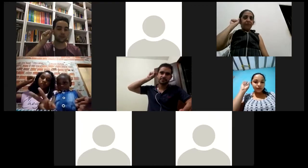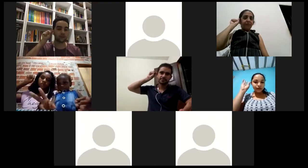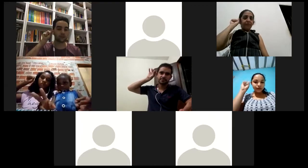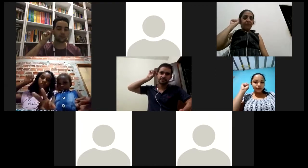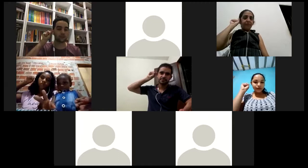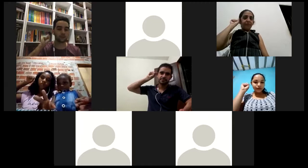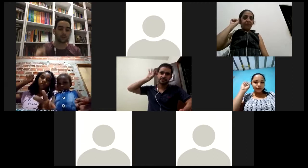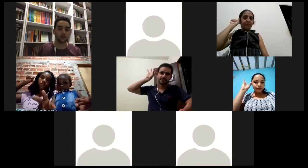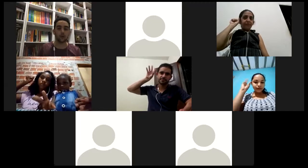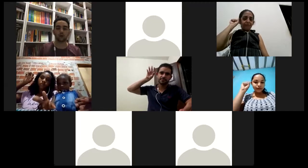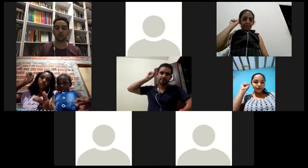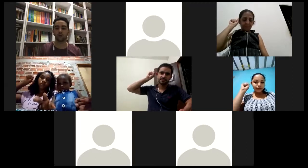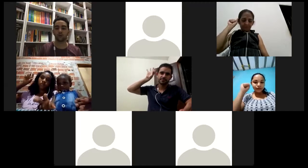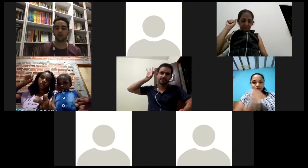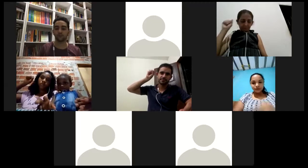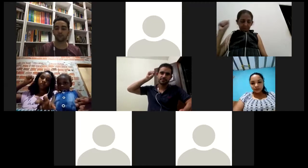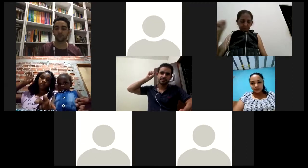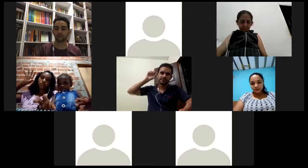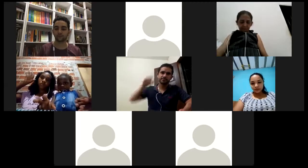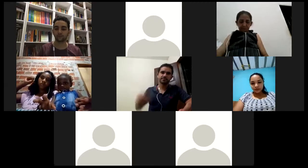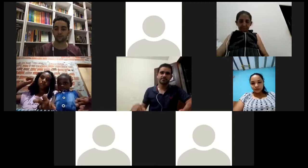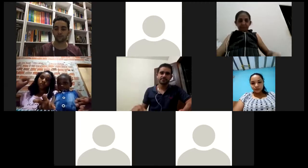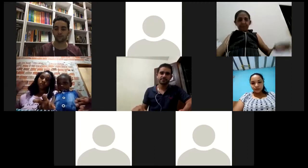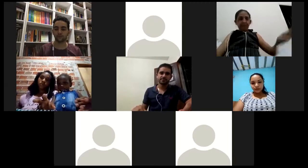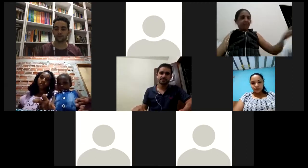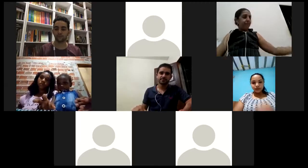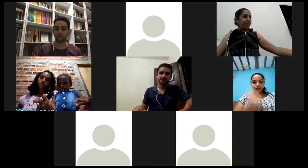Ouvinte. Surdo,